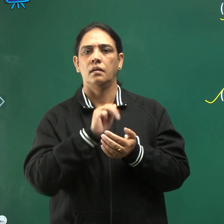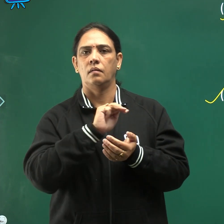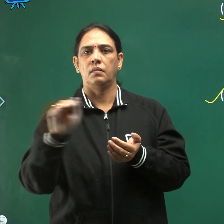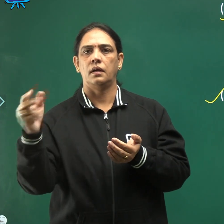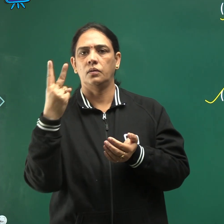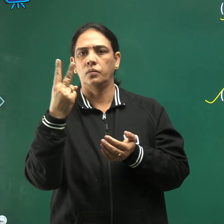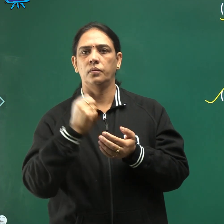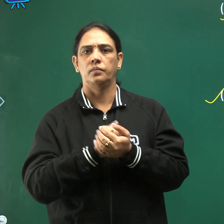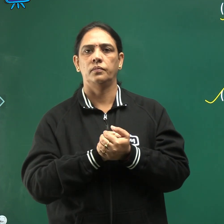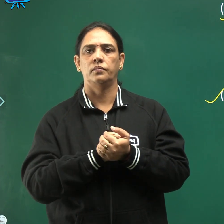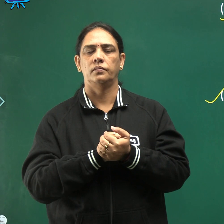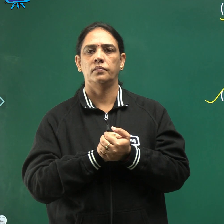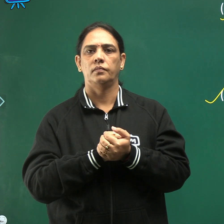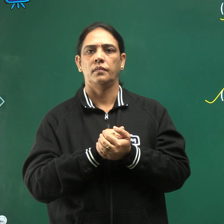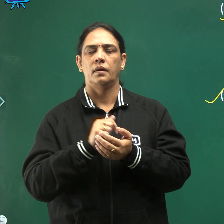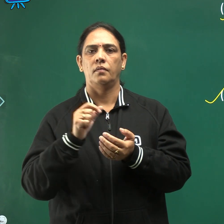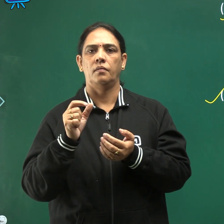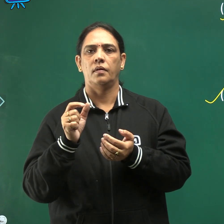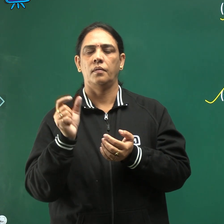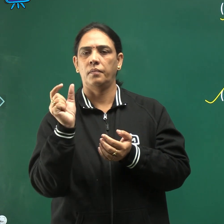बटे 2 वे पद का